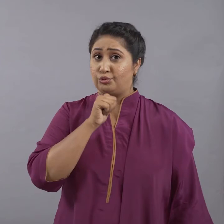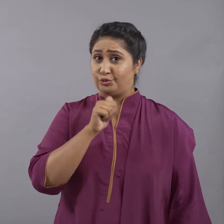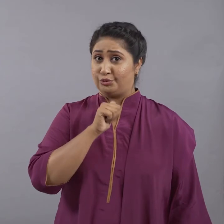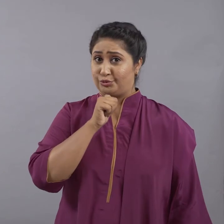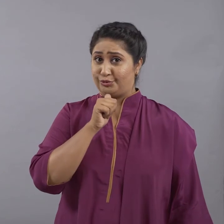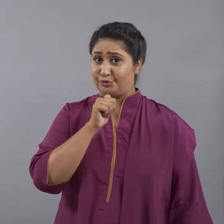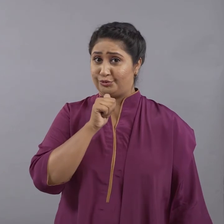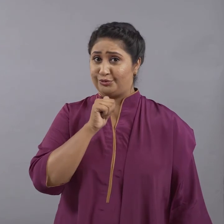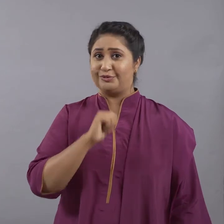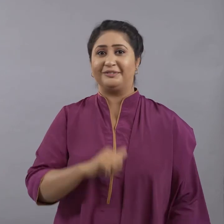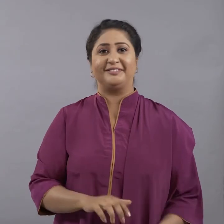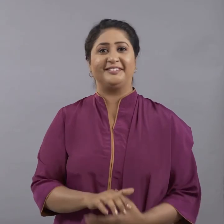अब्बू,